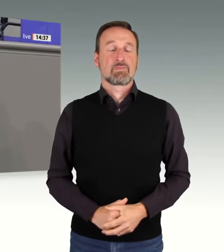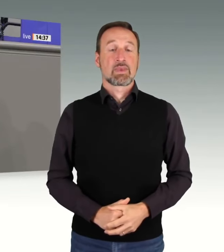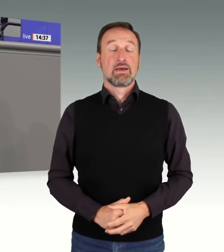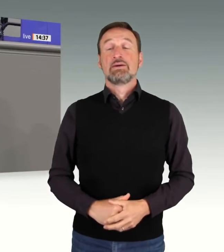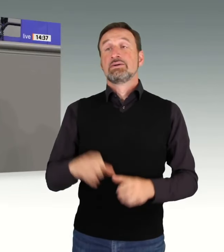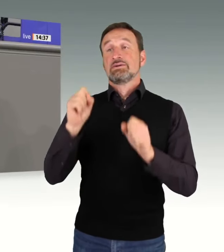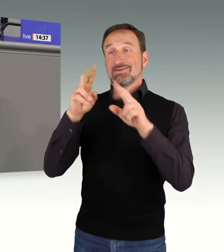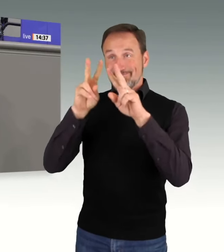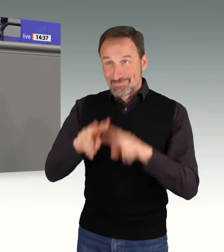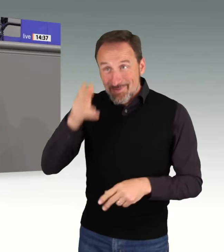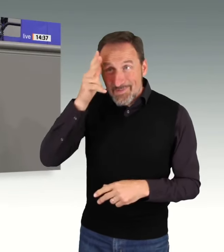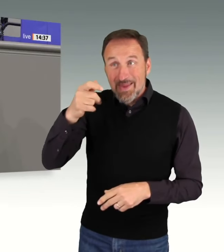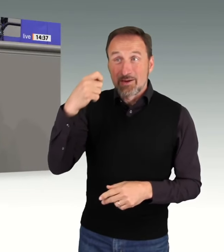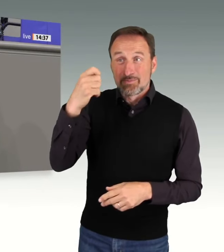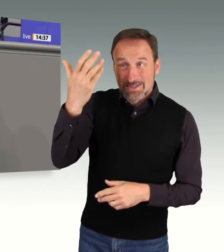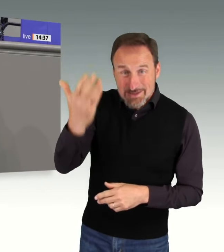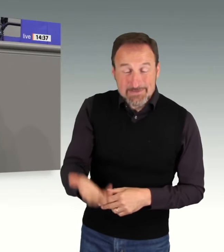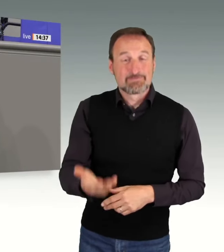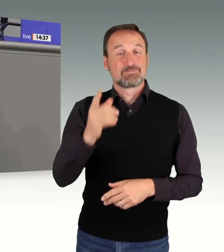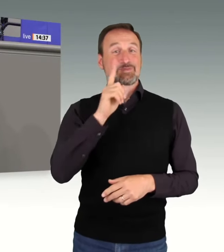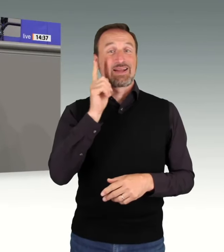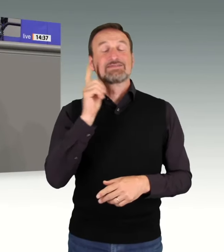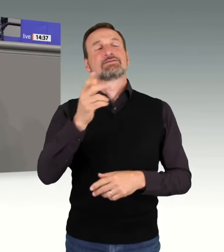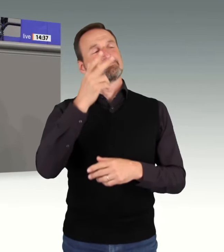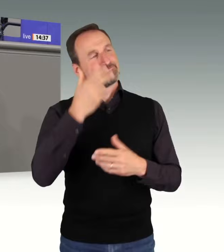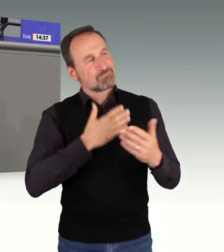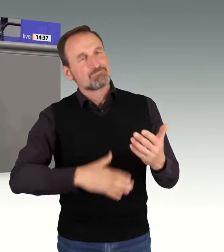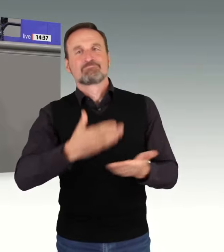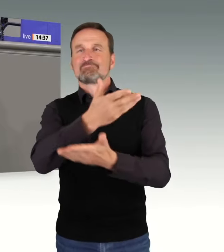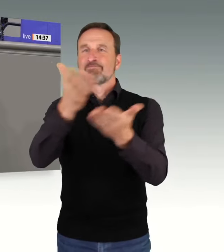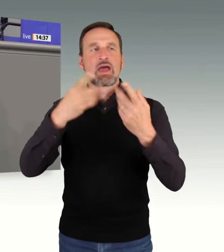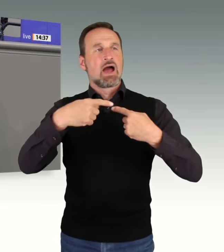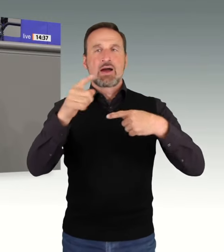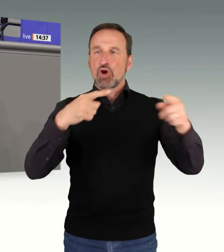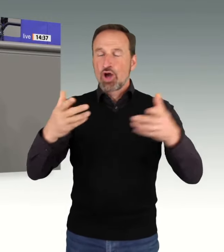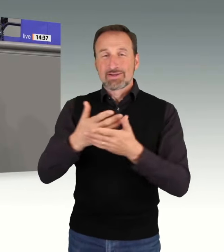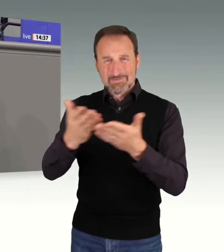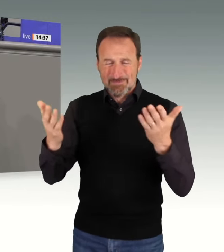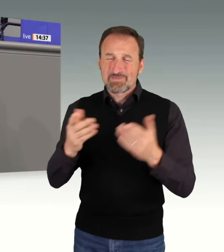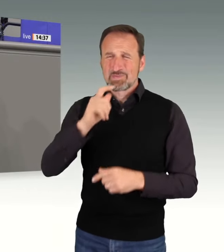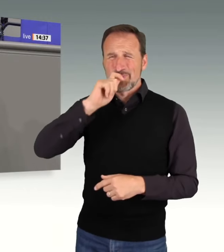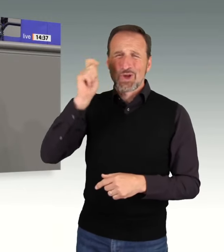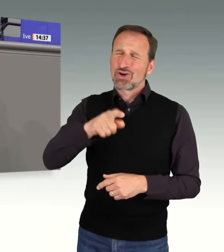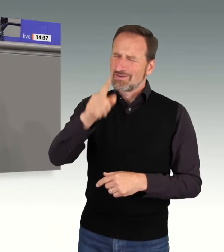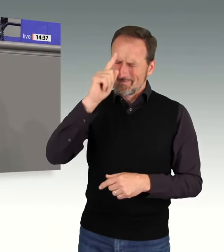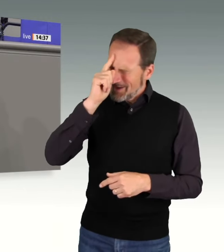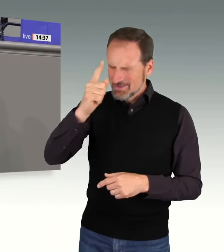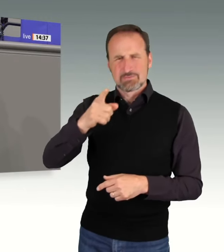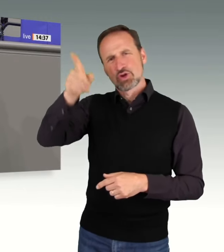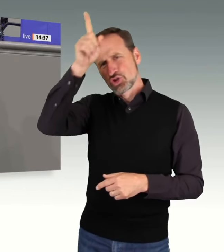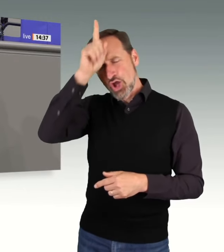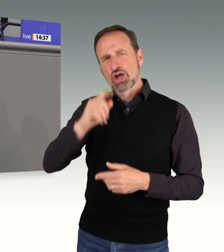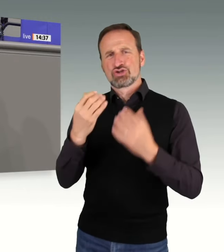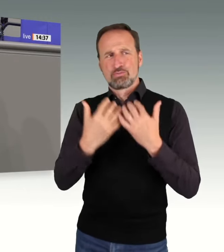Sehr geehrter Herr Präsident, sehr geehrte Abgeordnete, die Ukraine kann sich der Solidarität des Deutschen Bundestages sicher